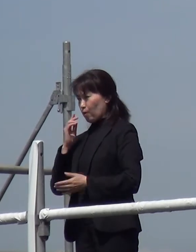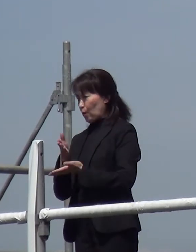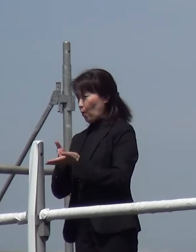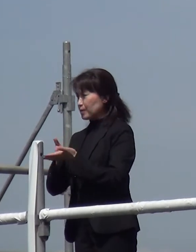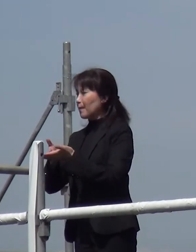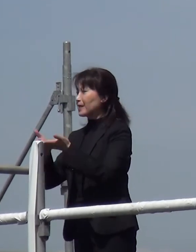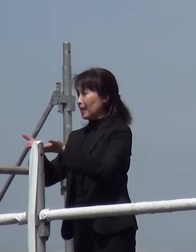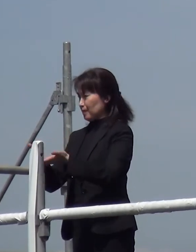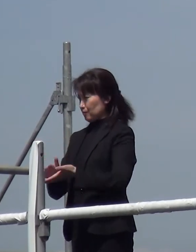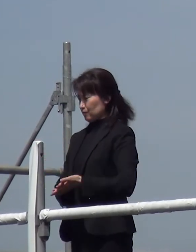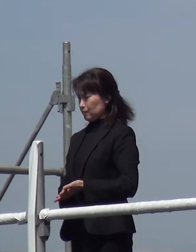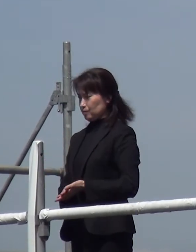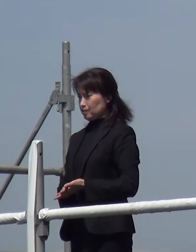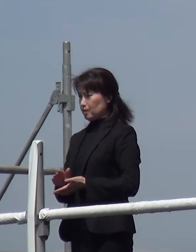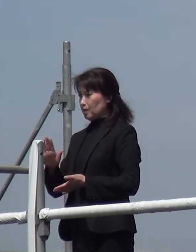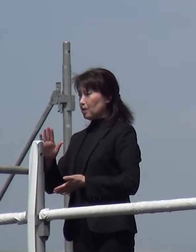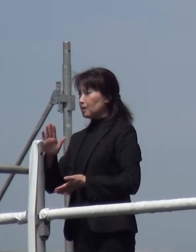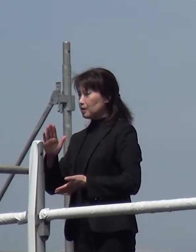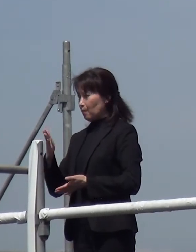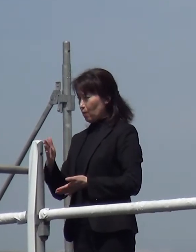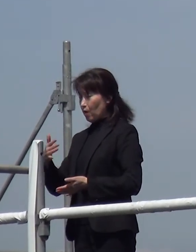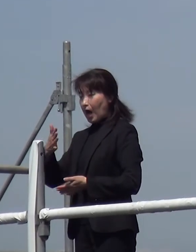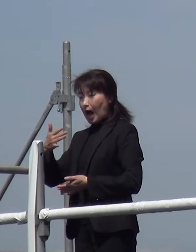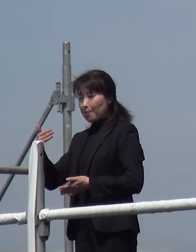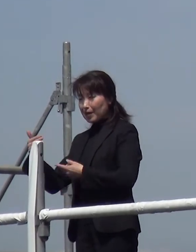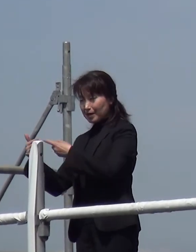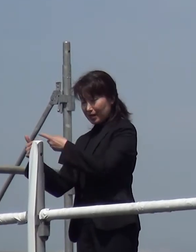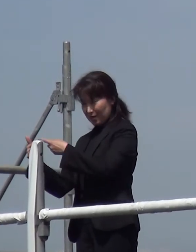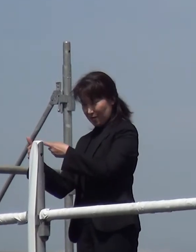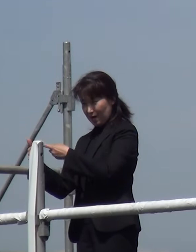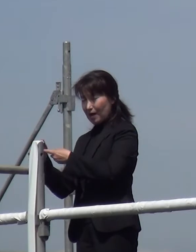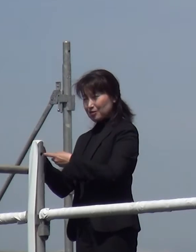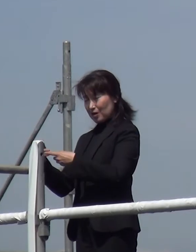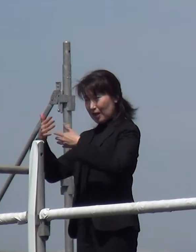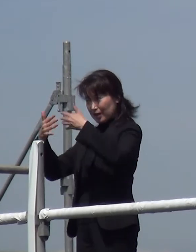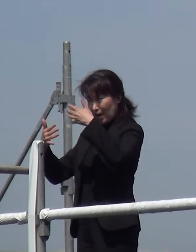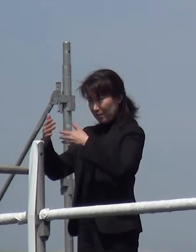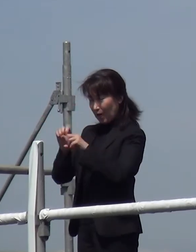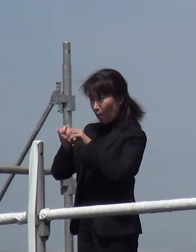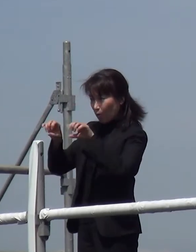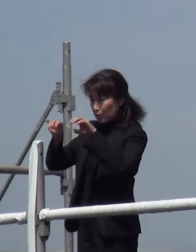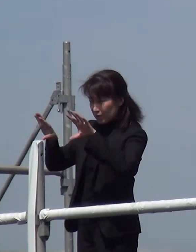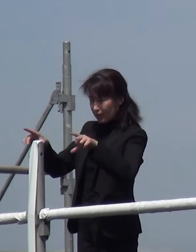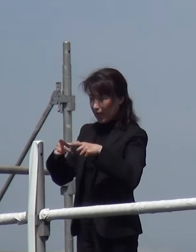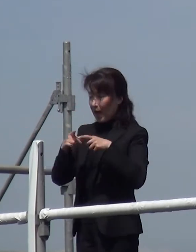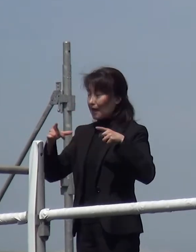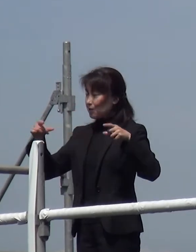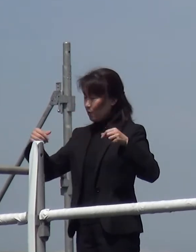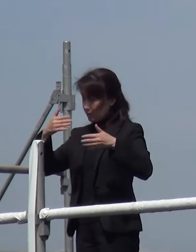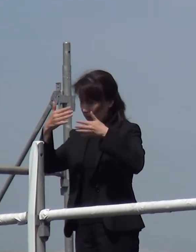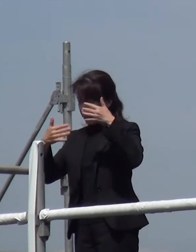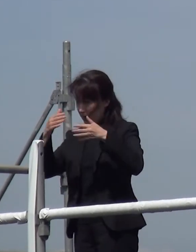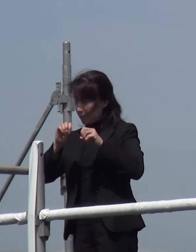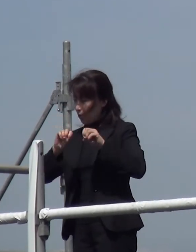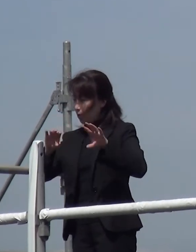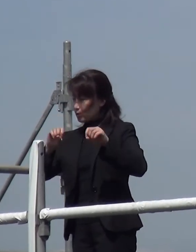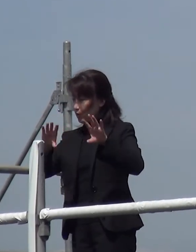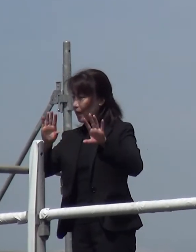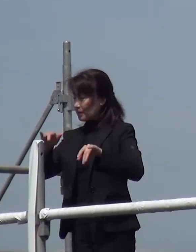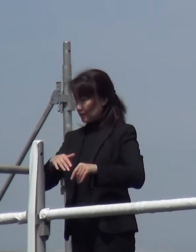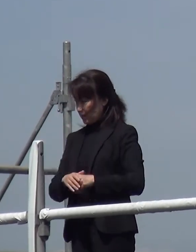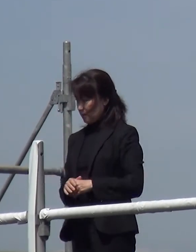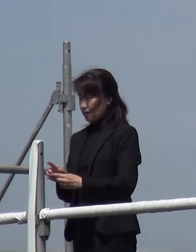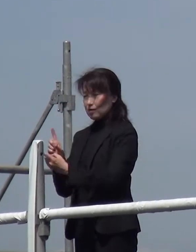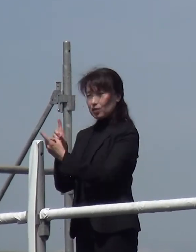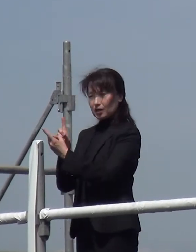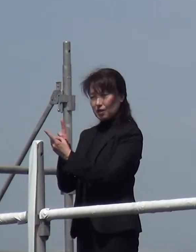喋っている。ところがアメリカではそれが放送されましたし、日本でもまあテレビで放送された。それ